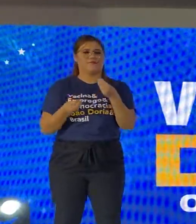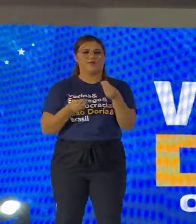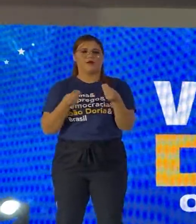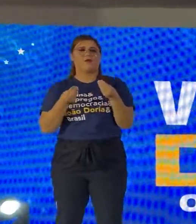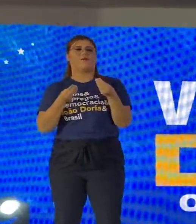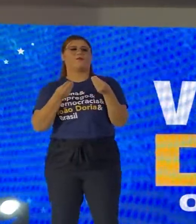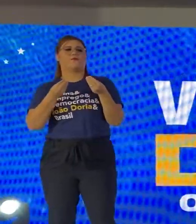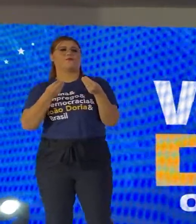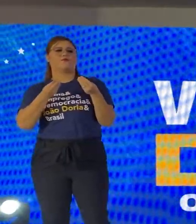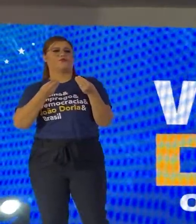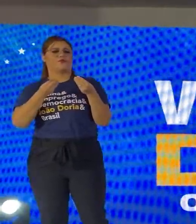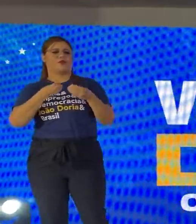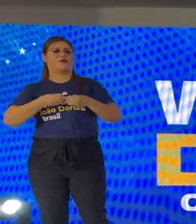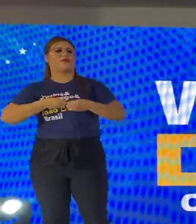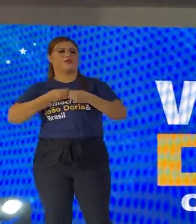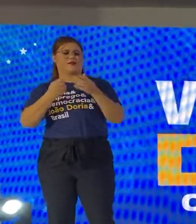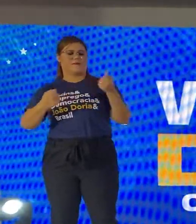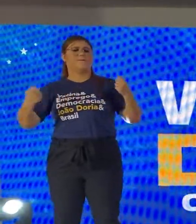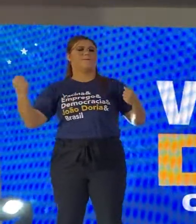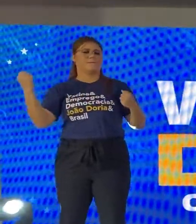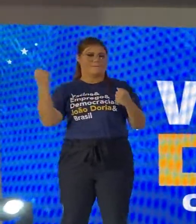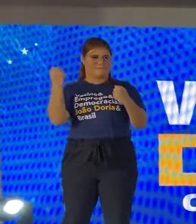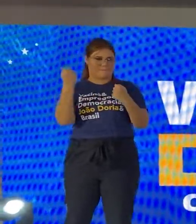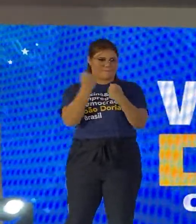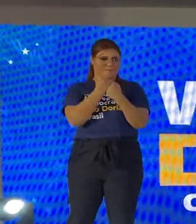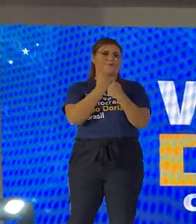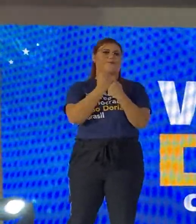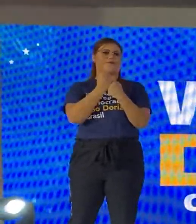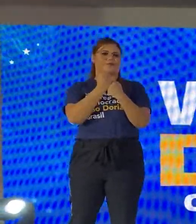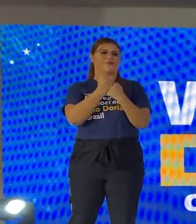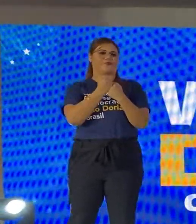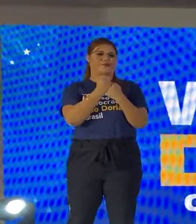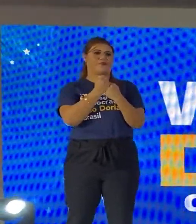deputado Nelinho nas suas prévias.